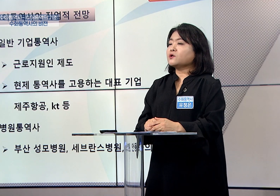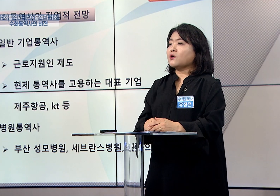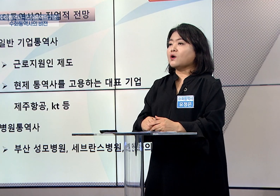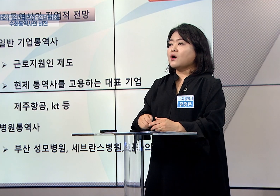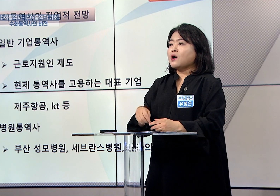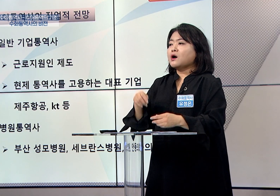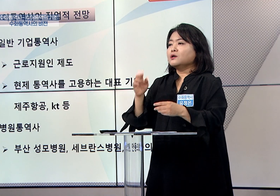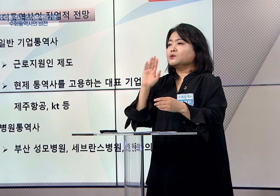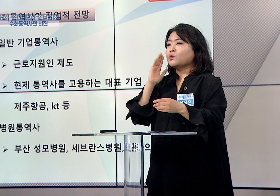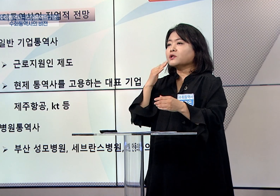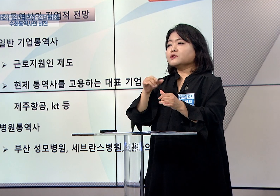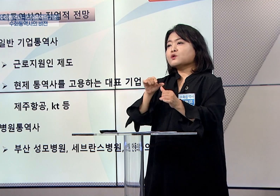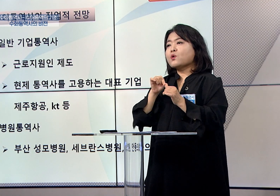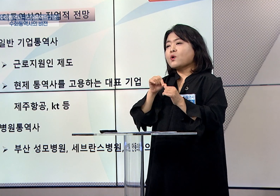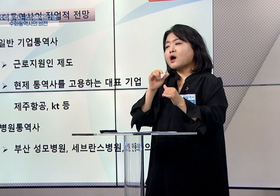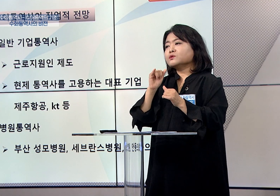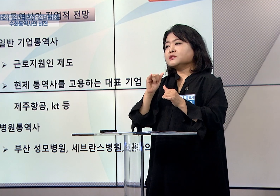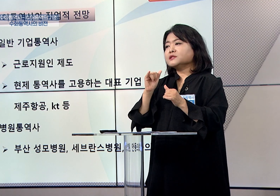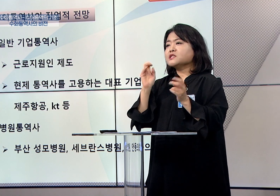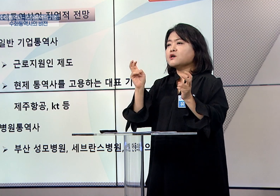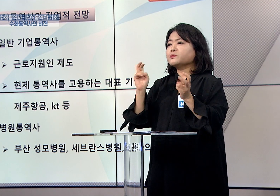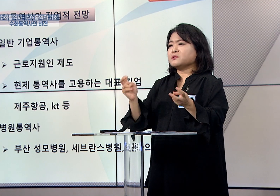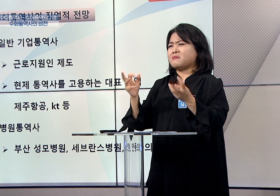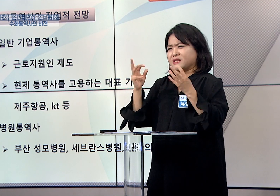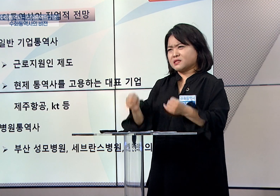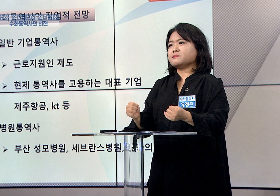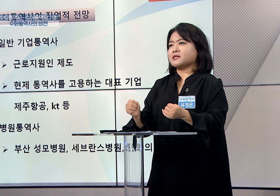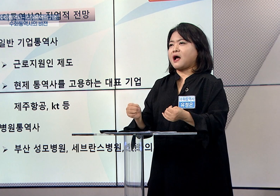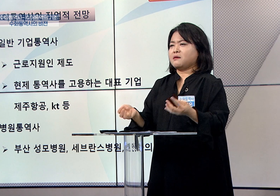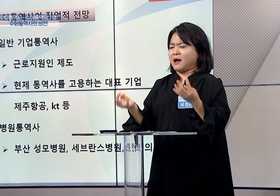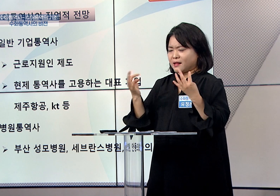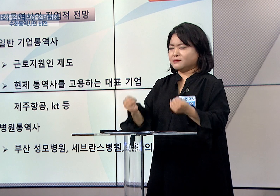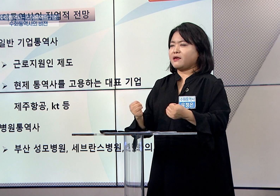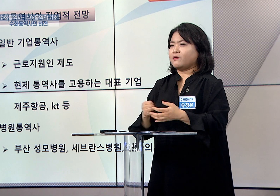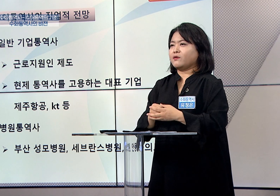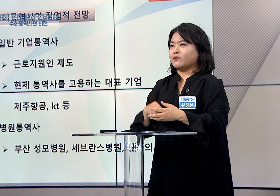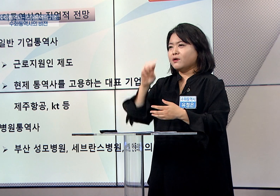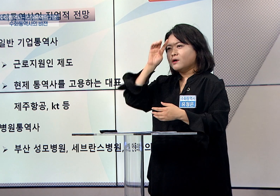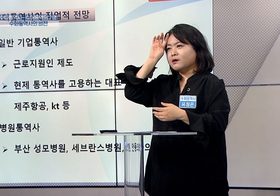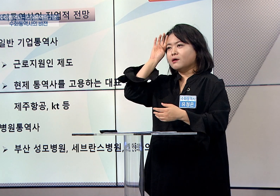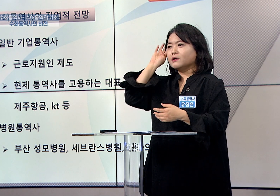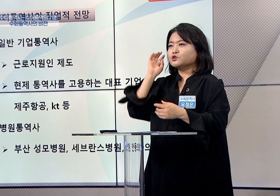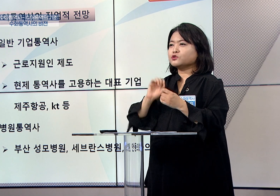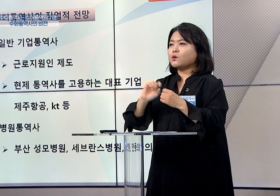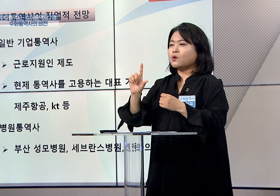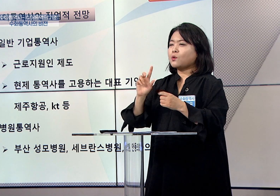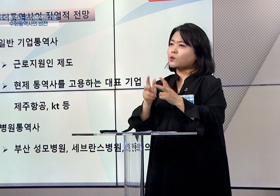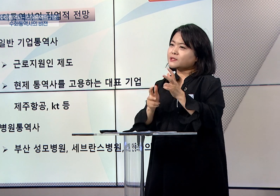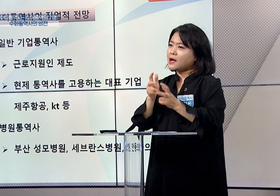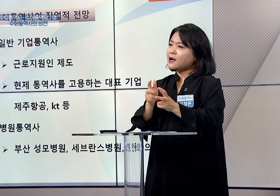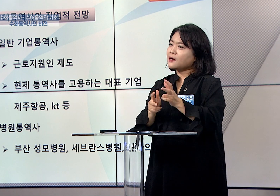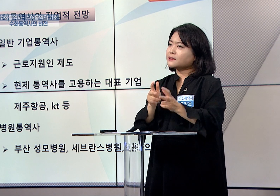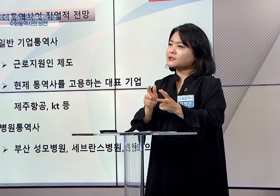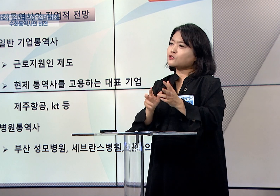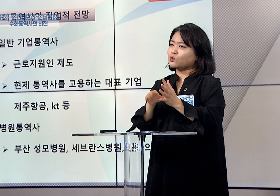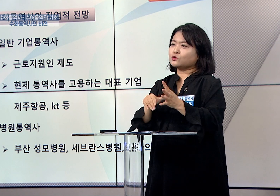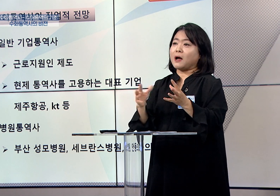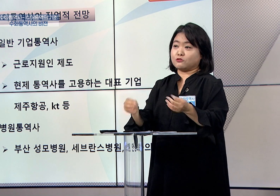그리고요. 농인들을 고용하고 있는 기업들 많습니다. 많은데요. 주로 공장인 경우도